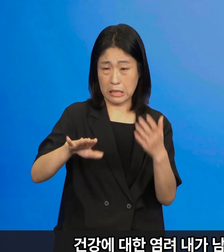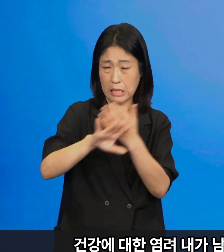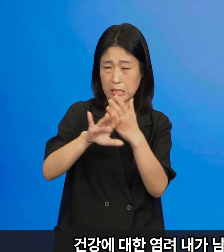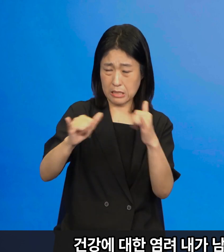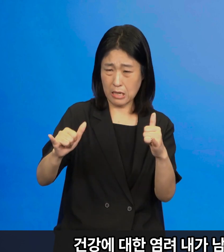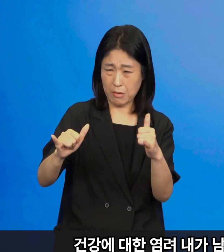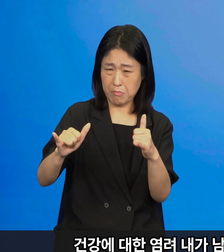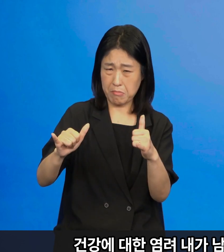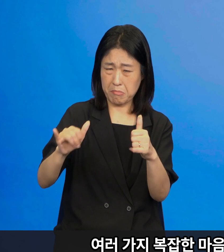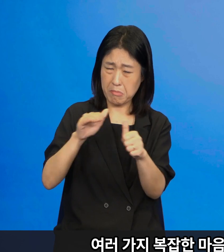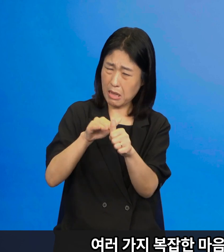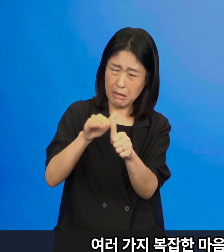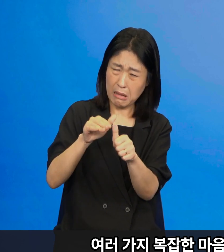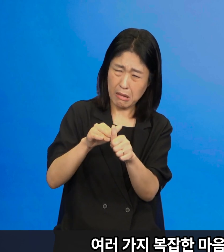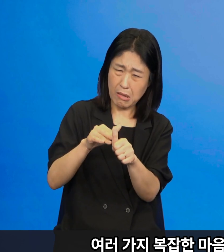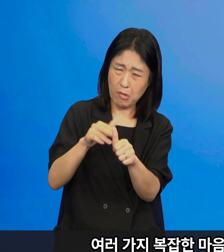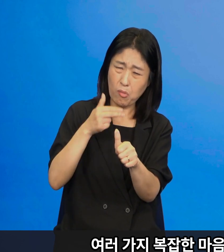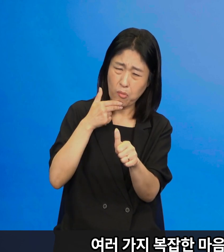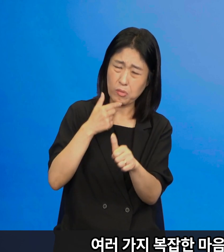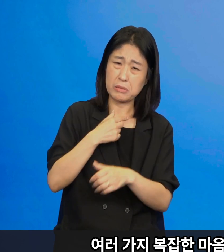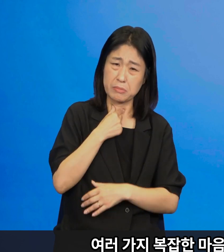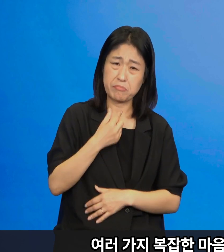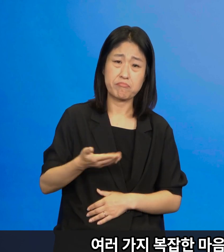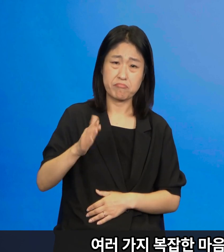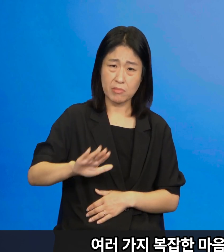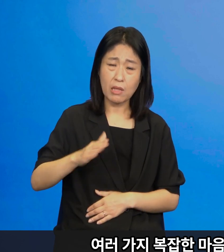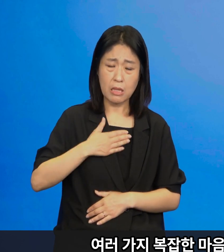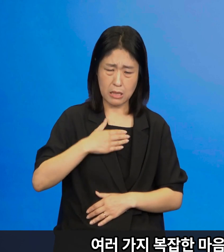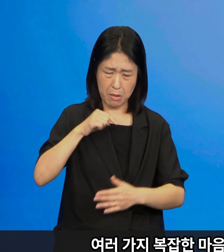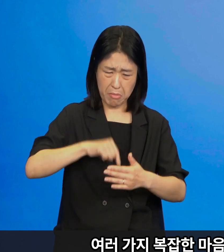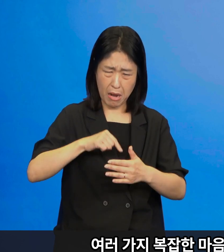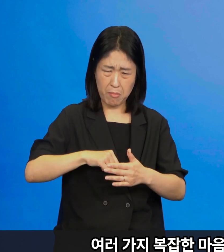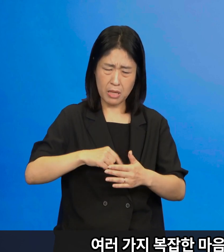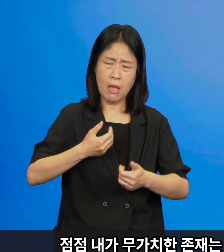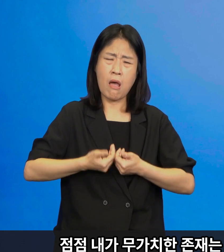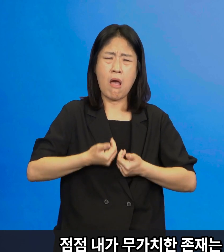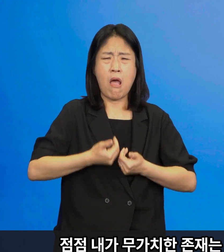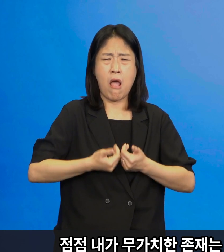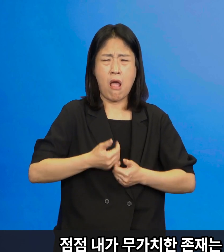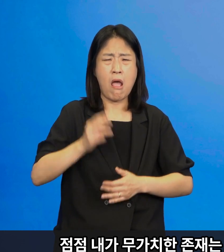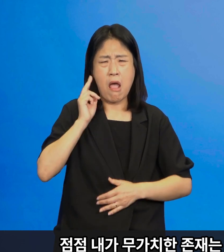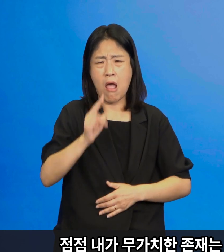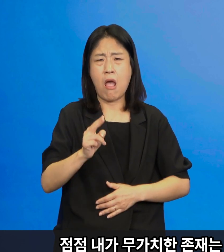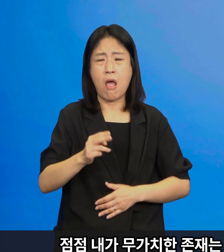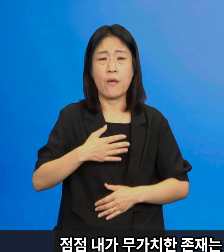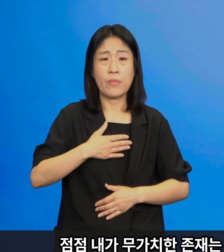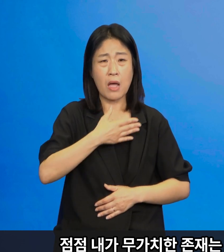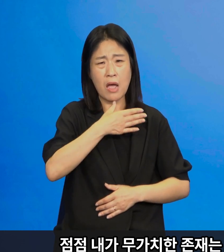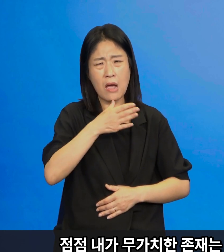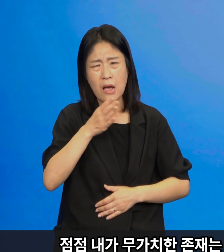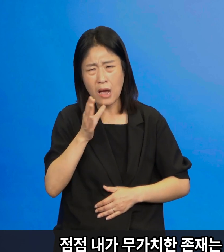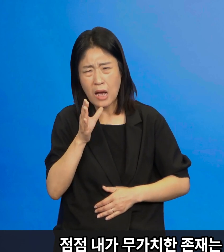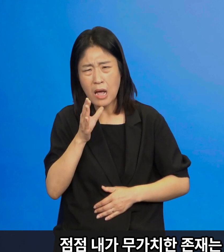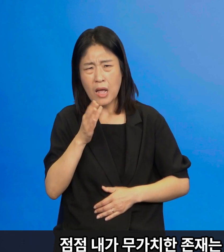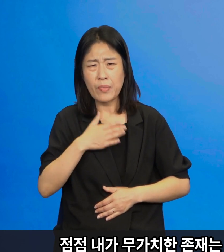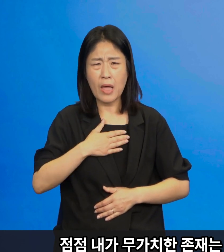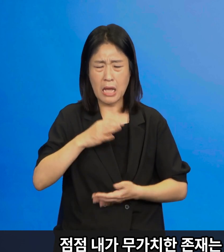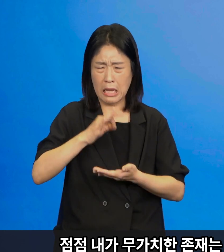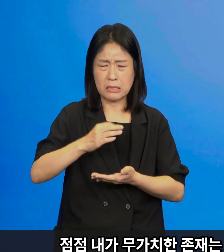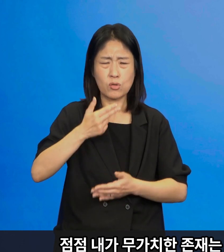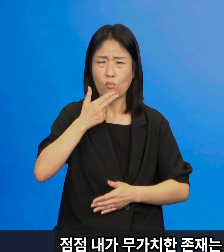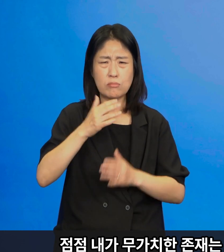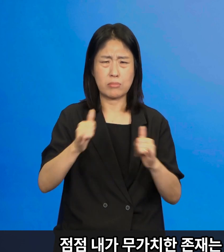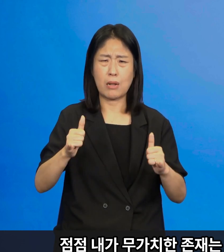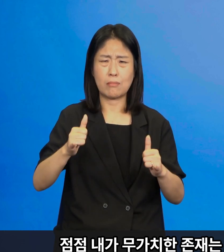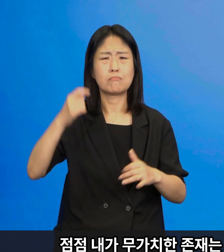끼치면 좋겠는데 여러 가지 복잡한 마음들이 들면서 나이가 들수록 점점 내가 무가치한 존재는 아닐까